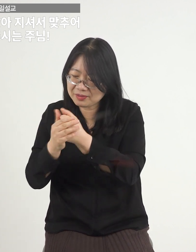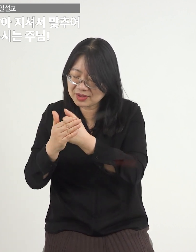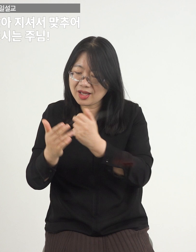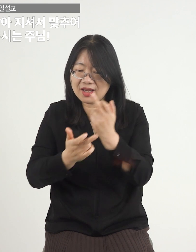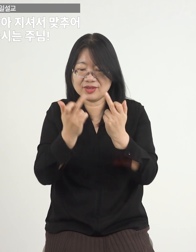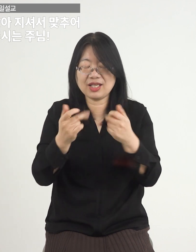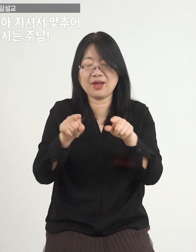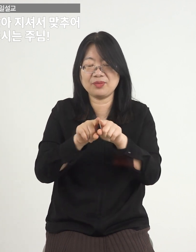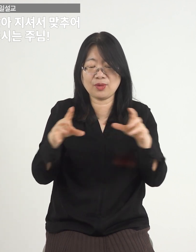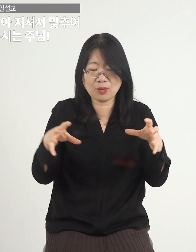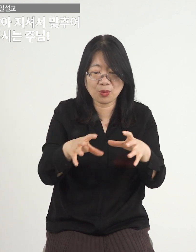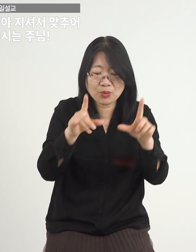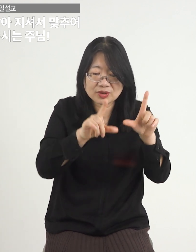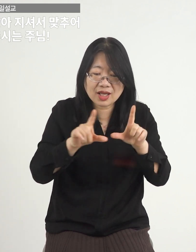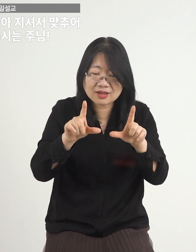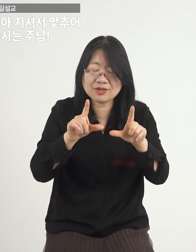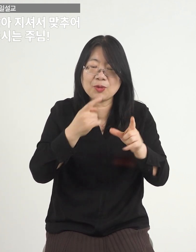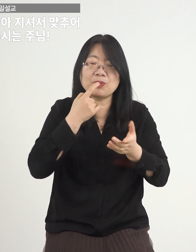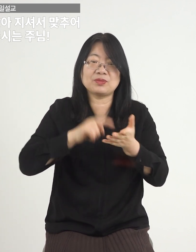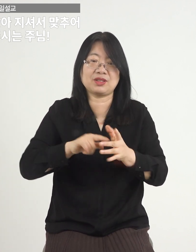않다 그 말이에요.